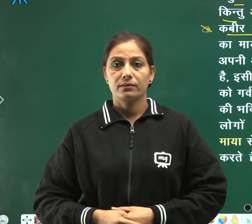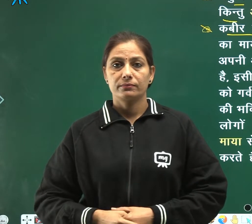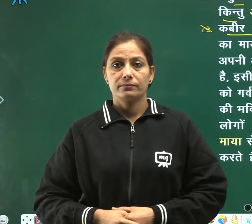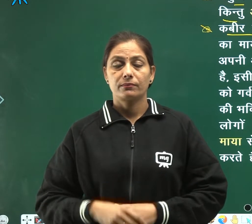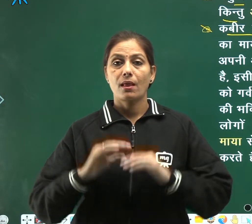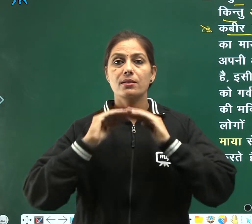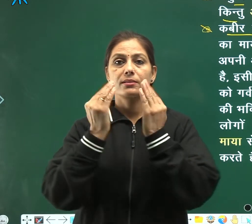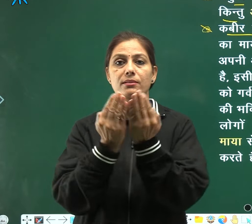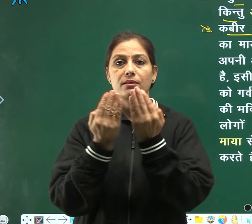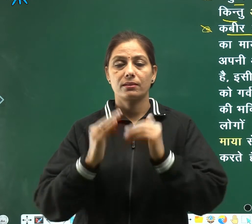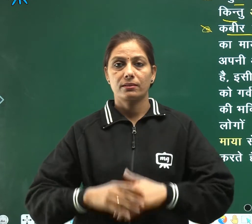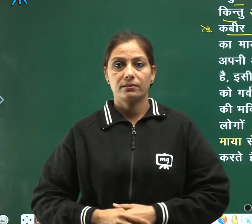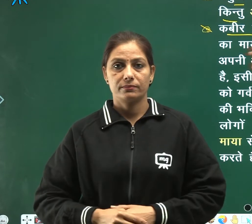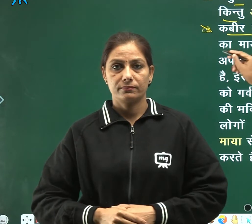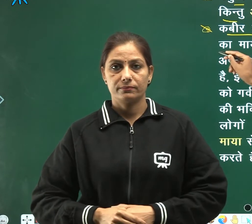संसार का